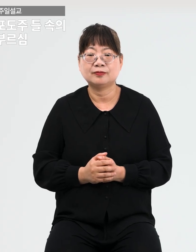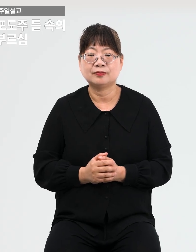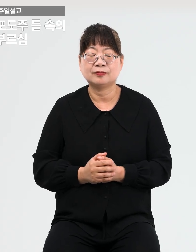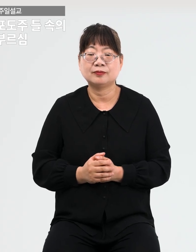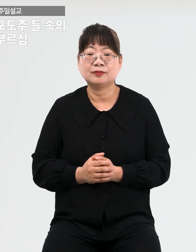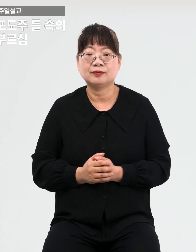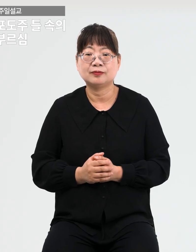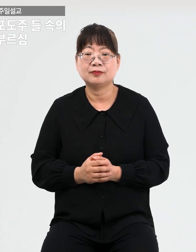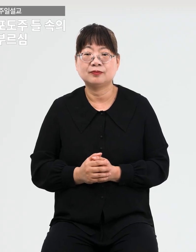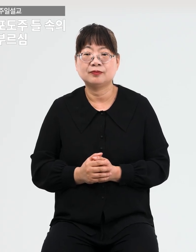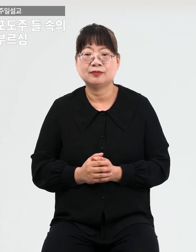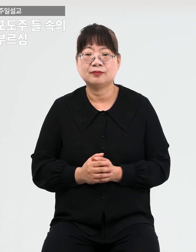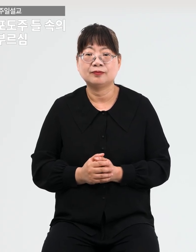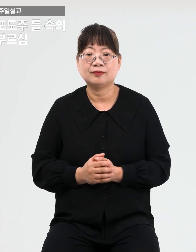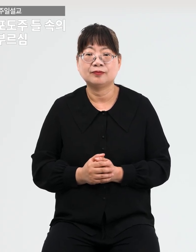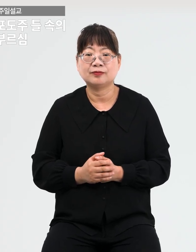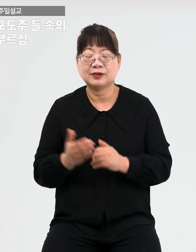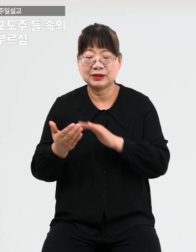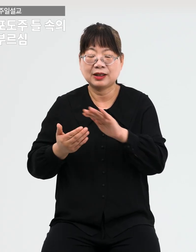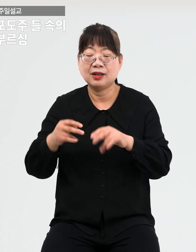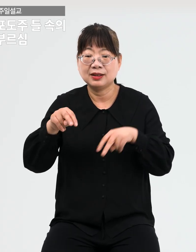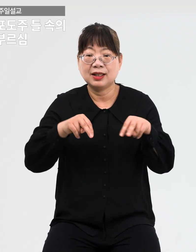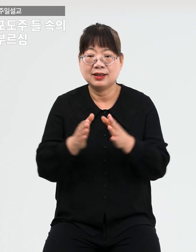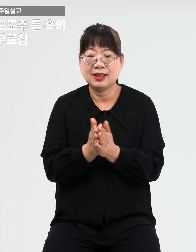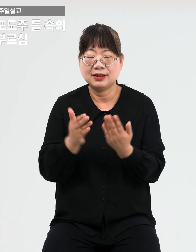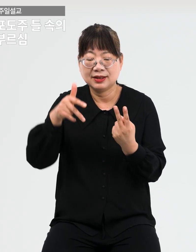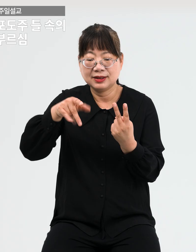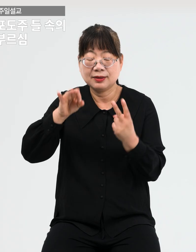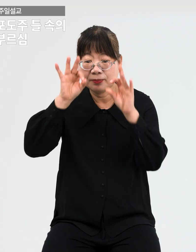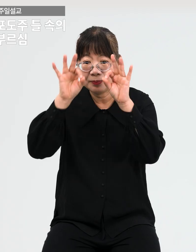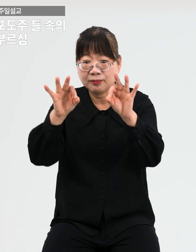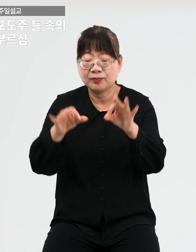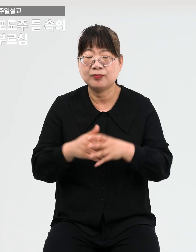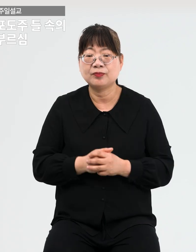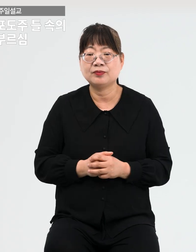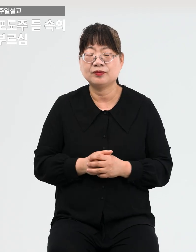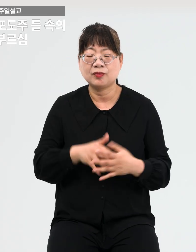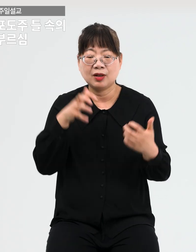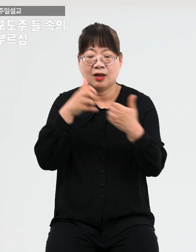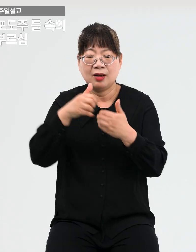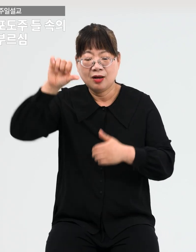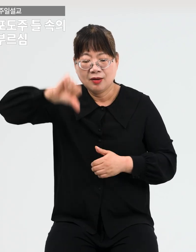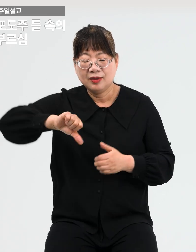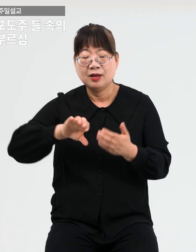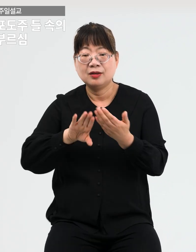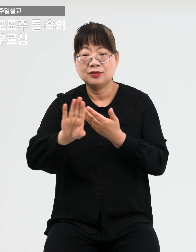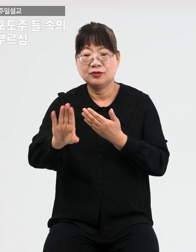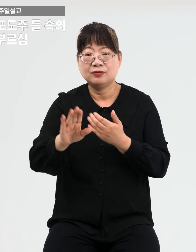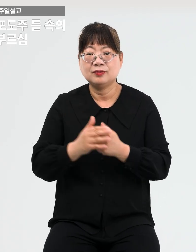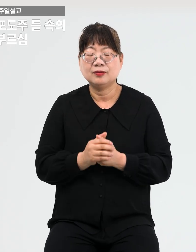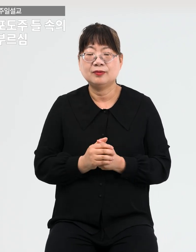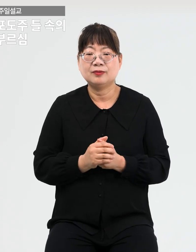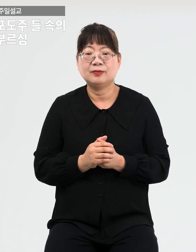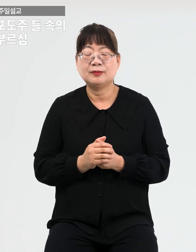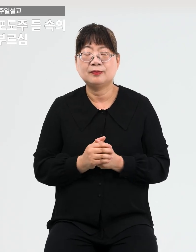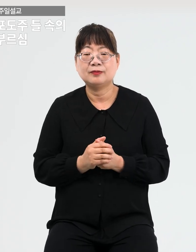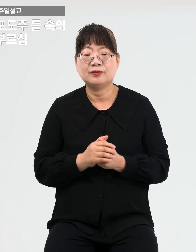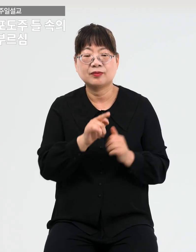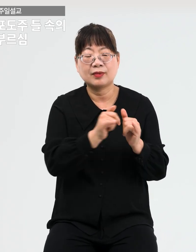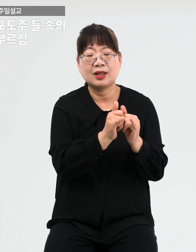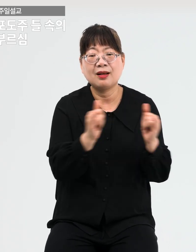앞서 번 사사기 2장 같은 경우에는 전쟁에 패하고 나서